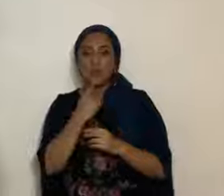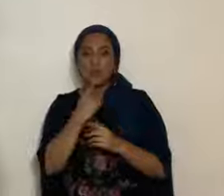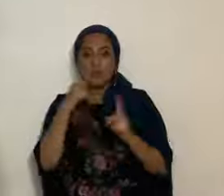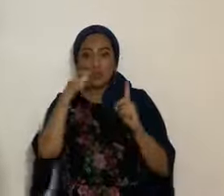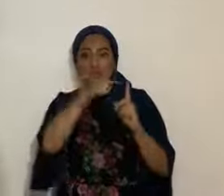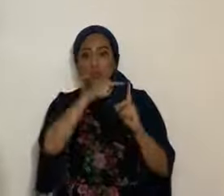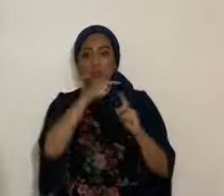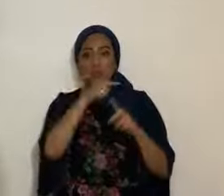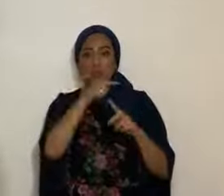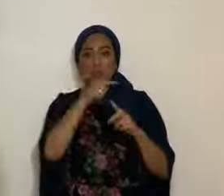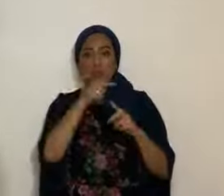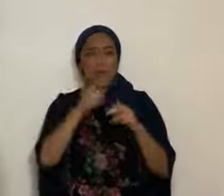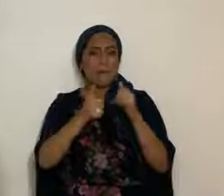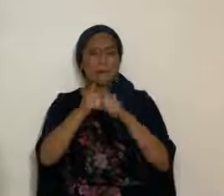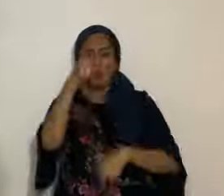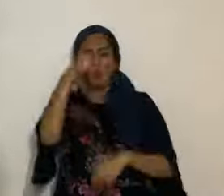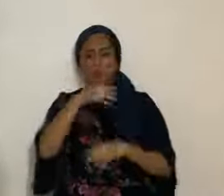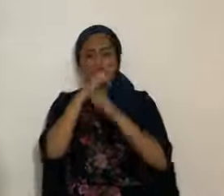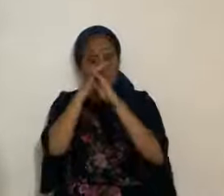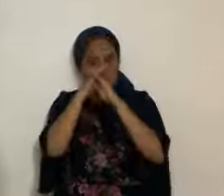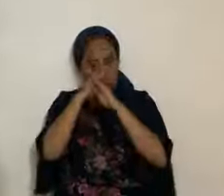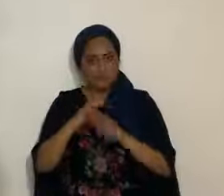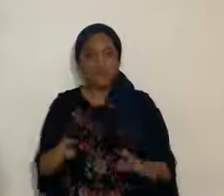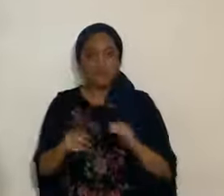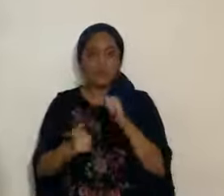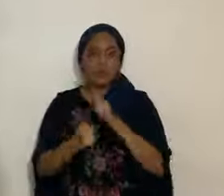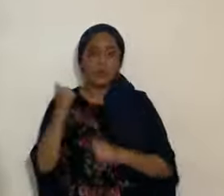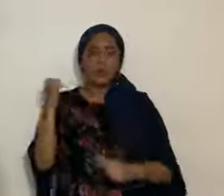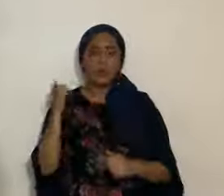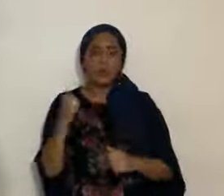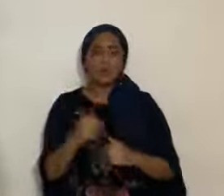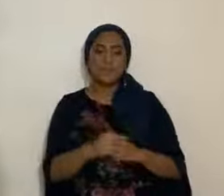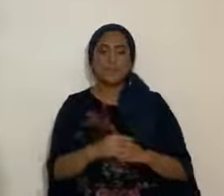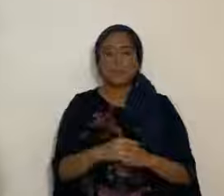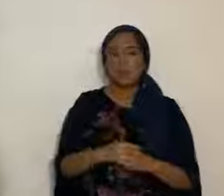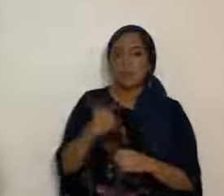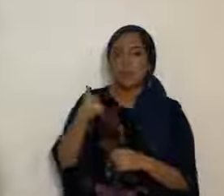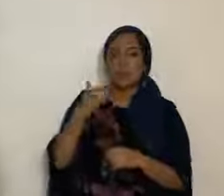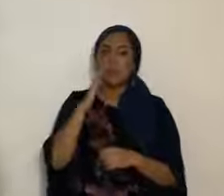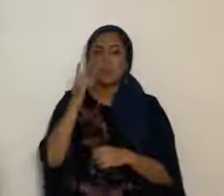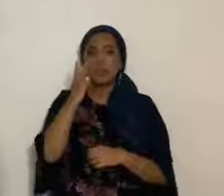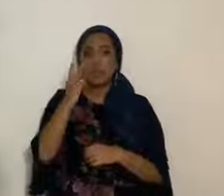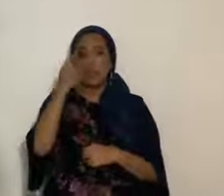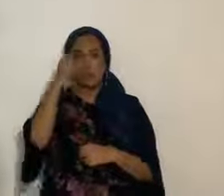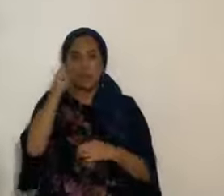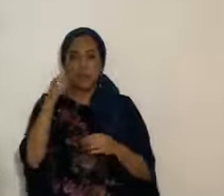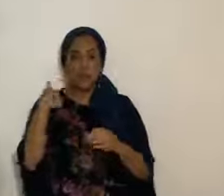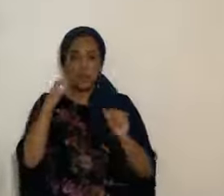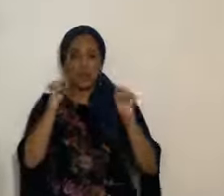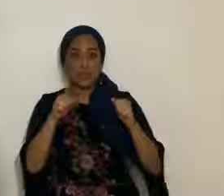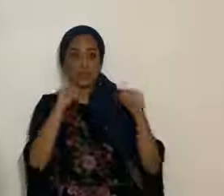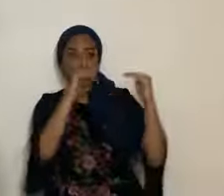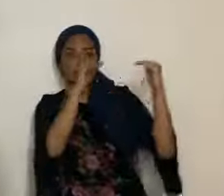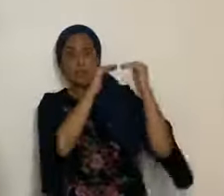hombres más humildes, más mansos. Pero nos vamos a dar cuenta que para llegar a ese grado tuvo que pasar